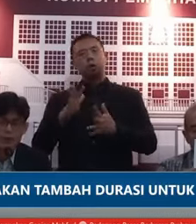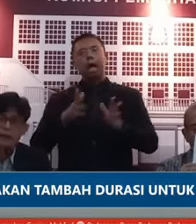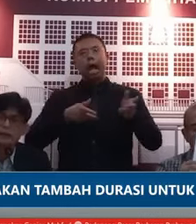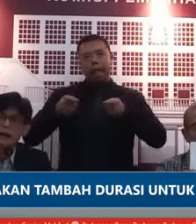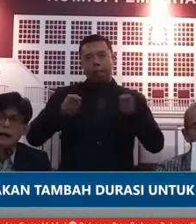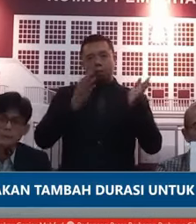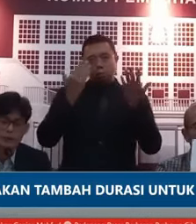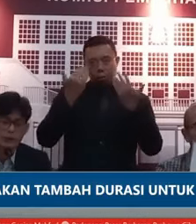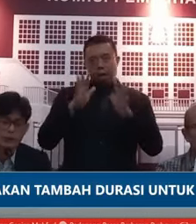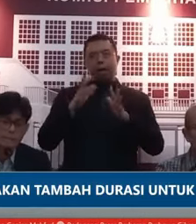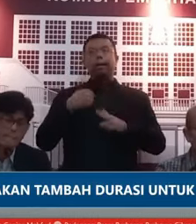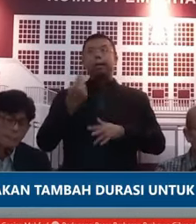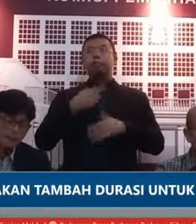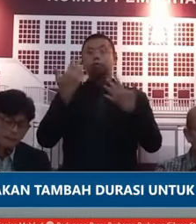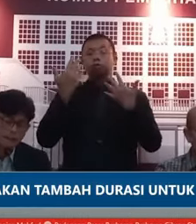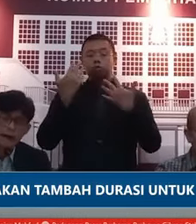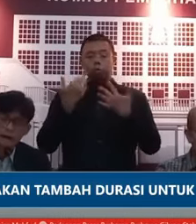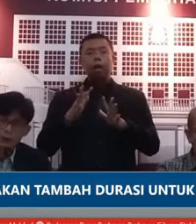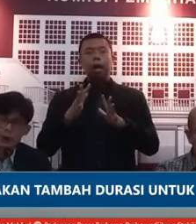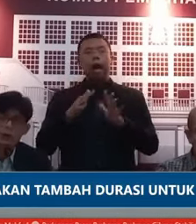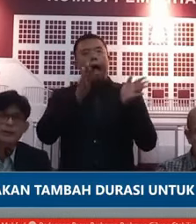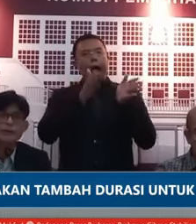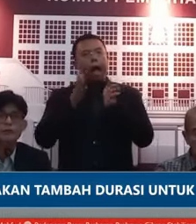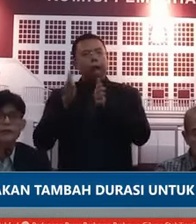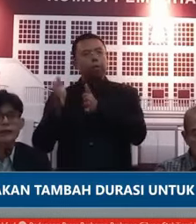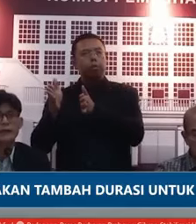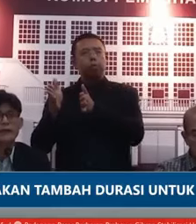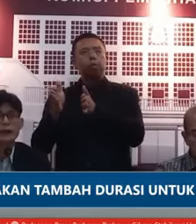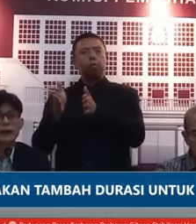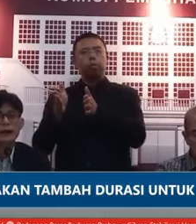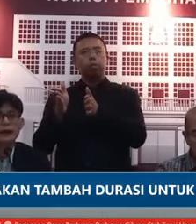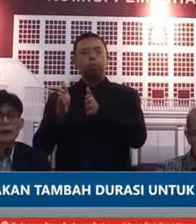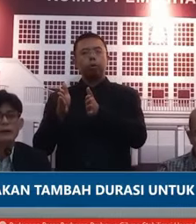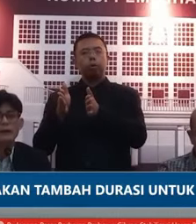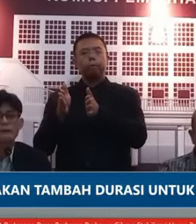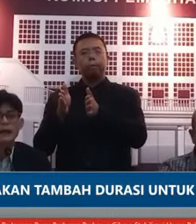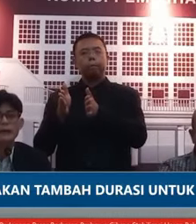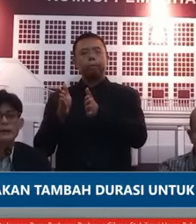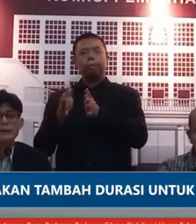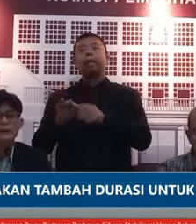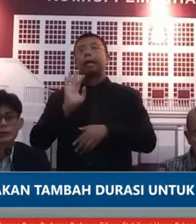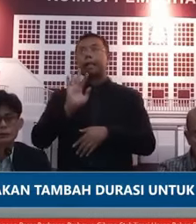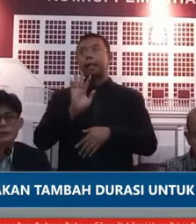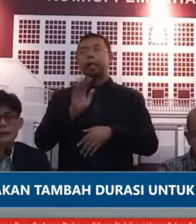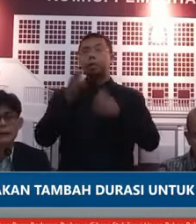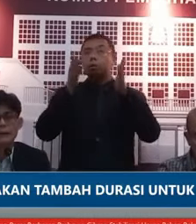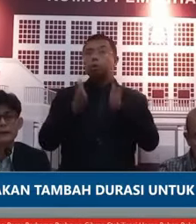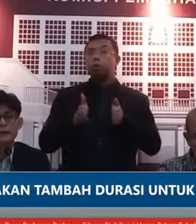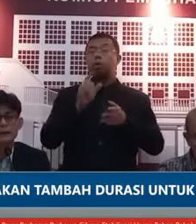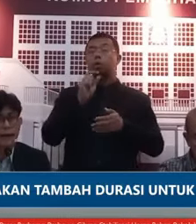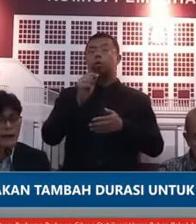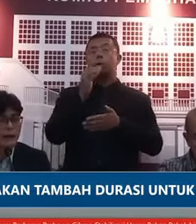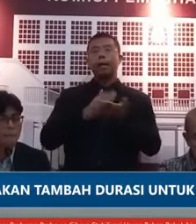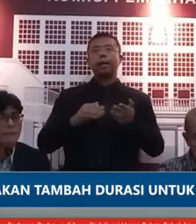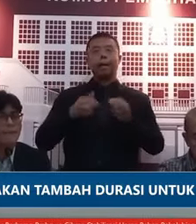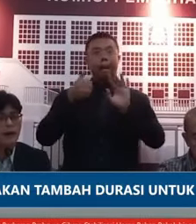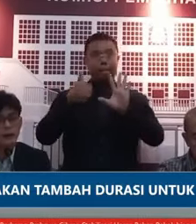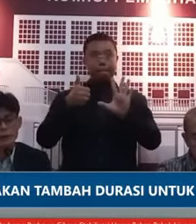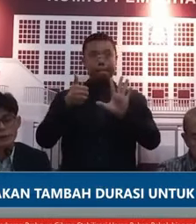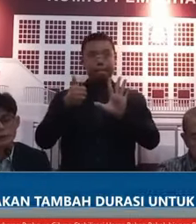itu, dan kami sudah atur, dan kemudian nanti di khusus di segmen